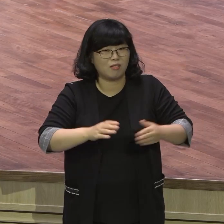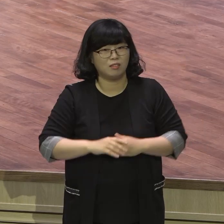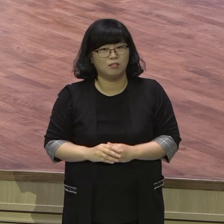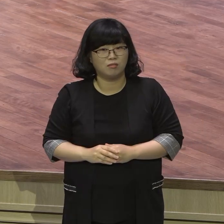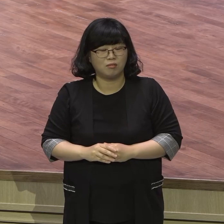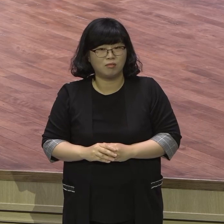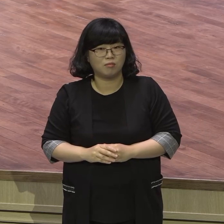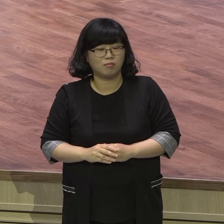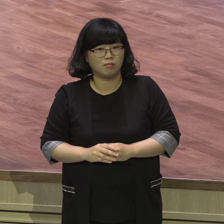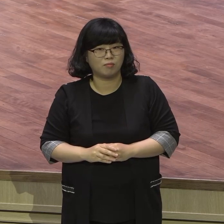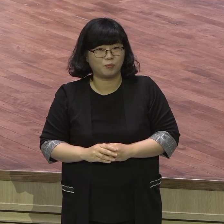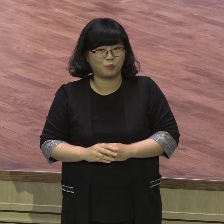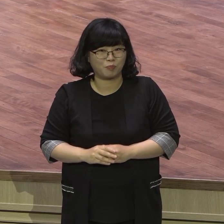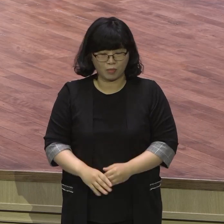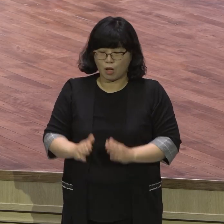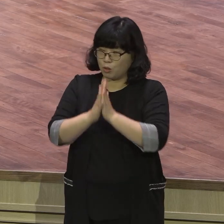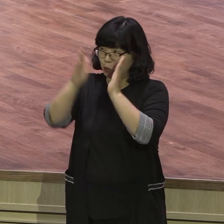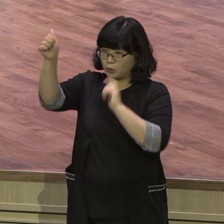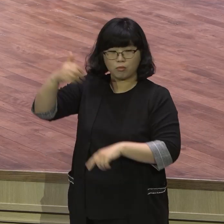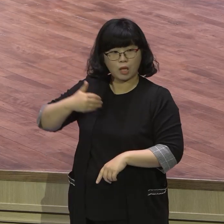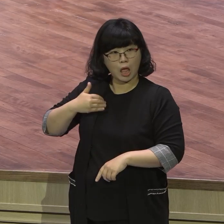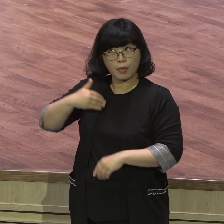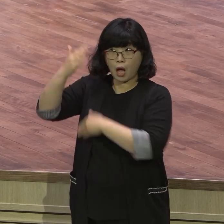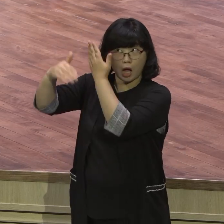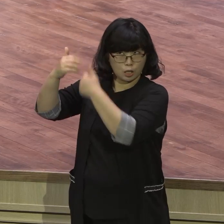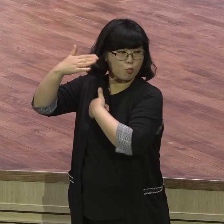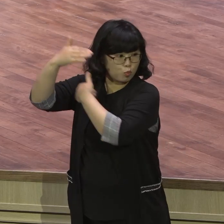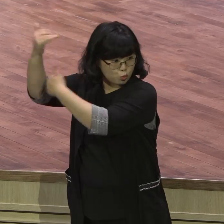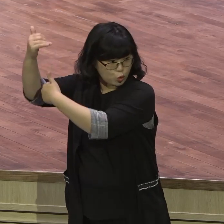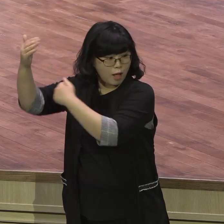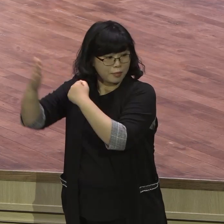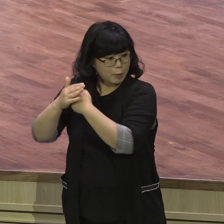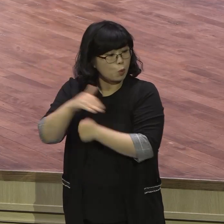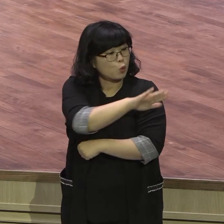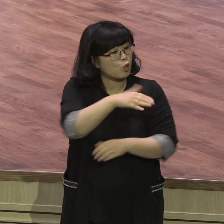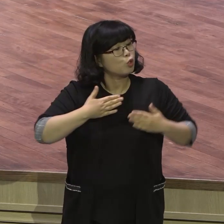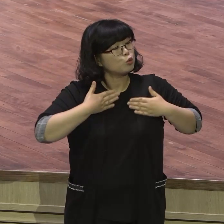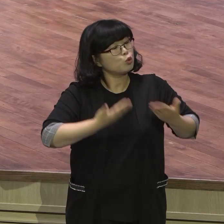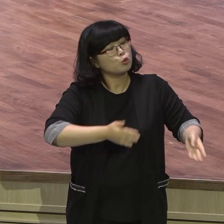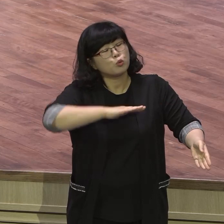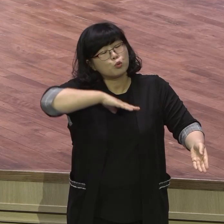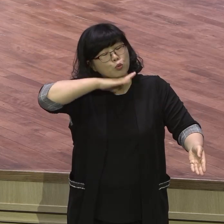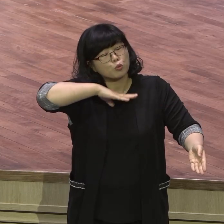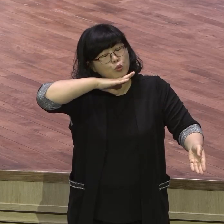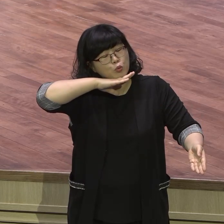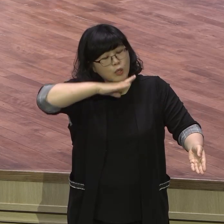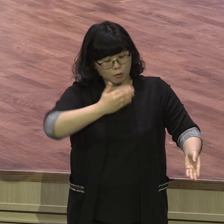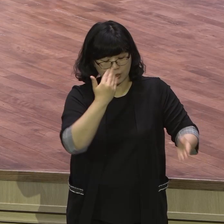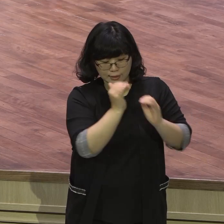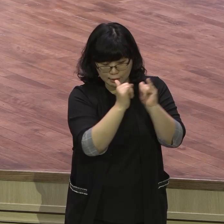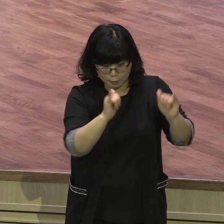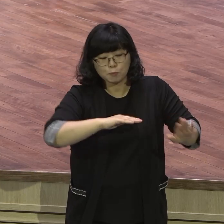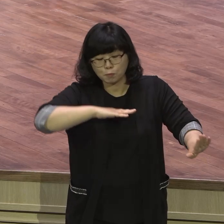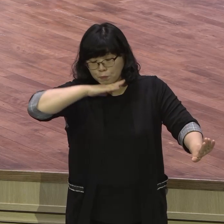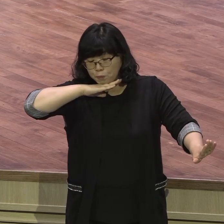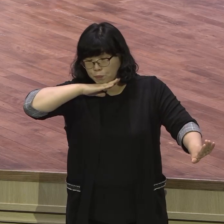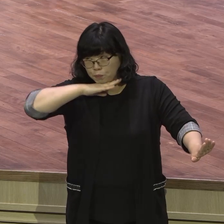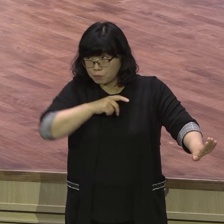신해산으로 그렇게 올라가서 거기서 40일 동안 머물고 있는 시점이었어요.